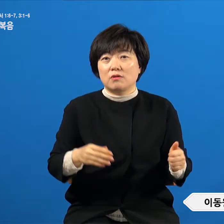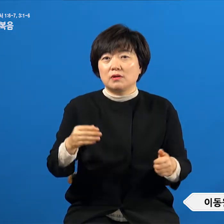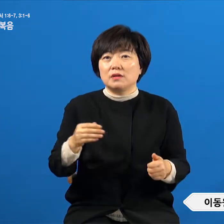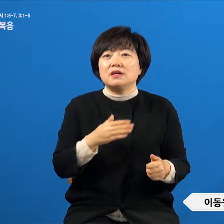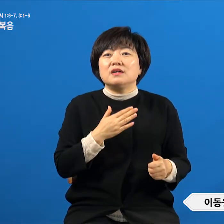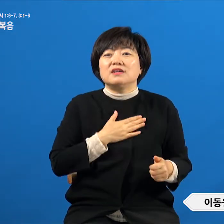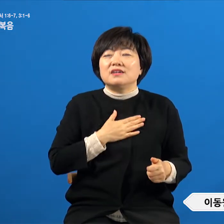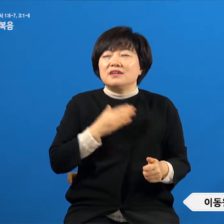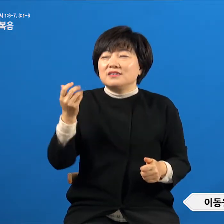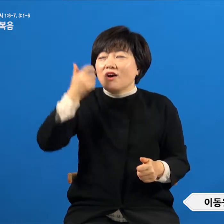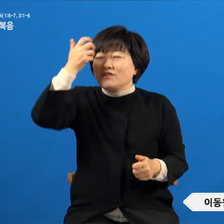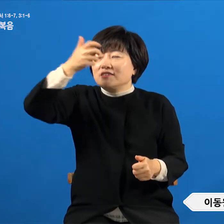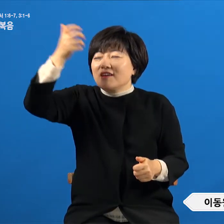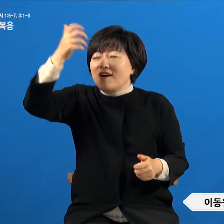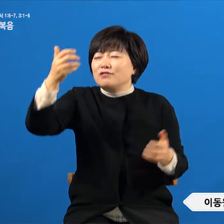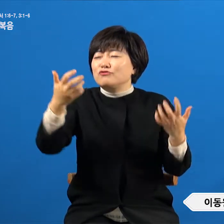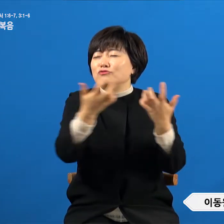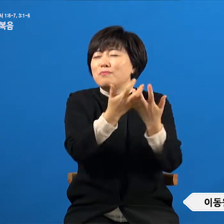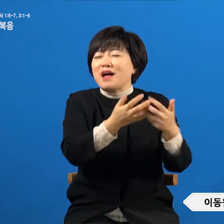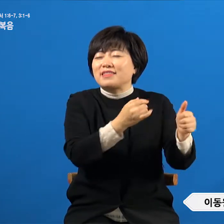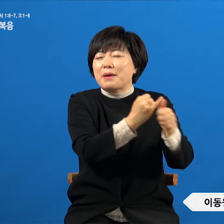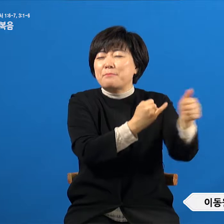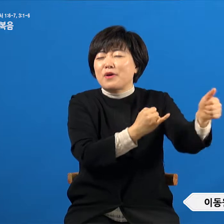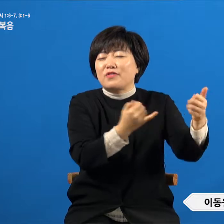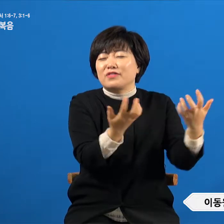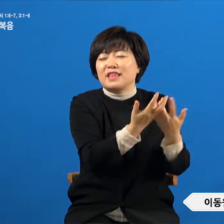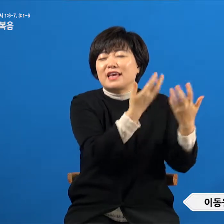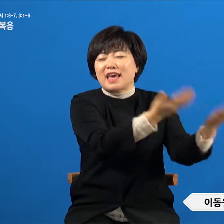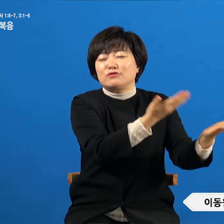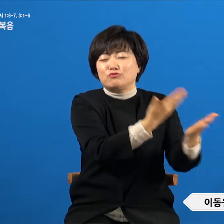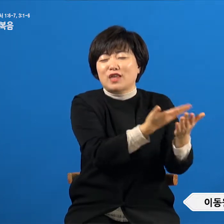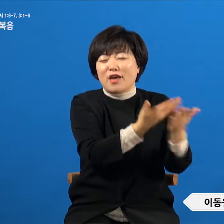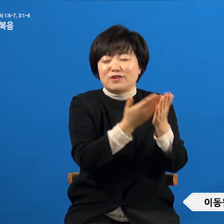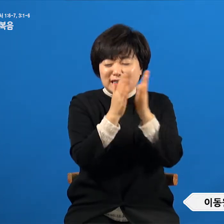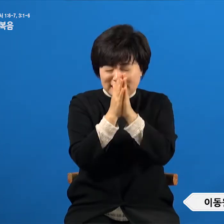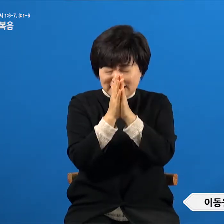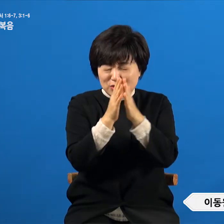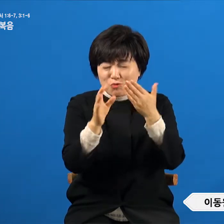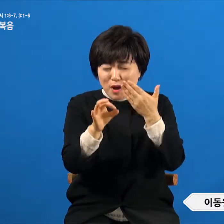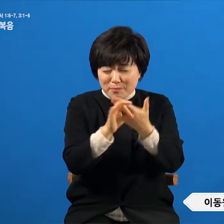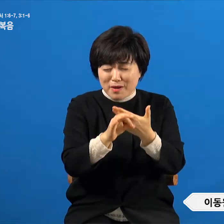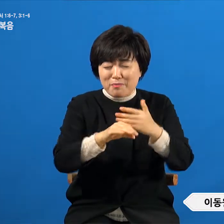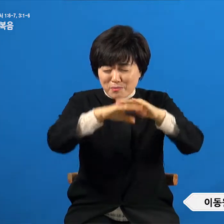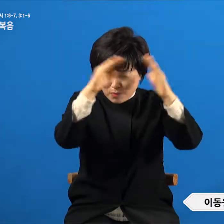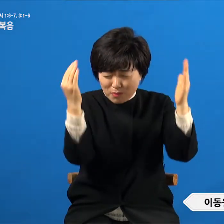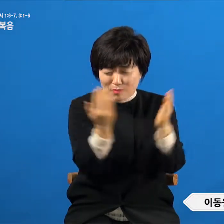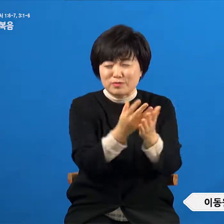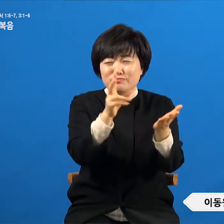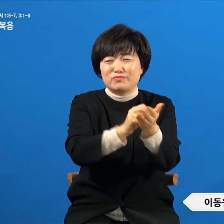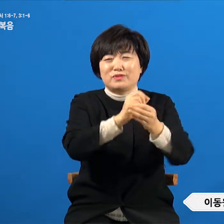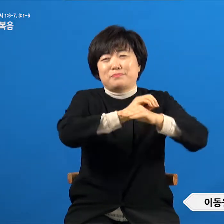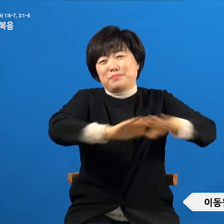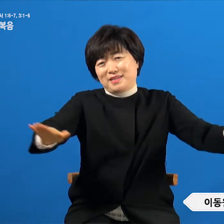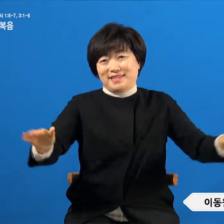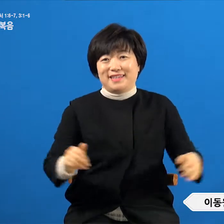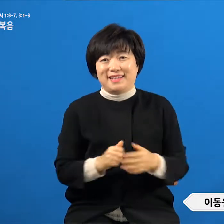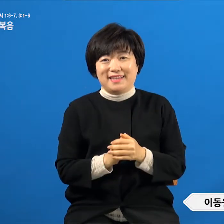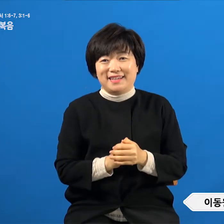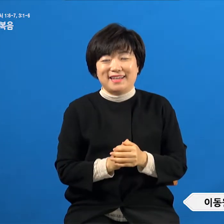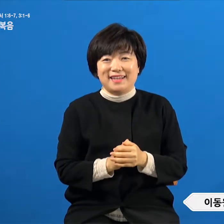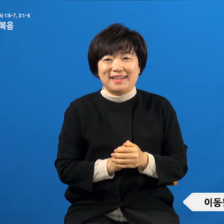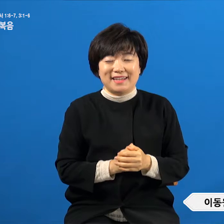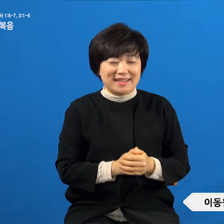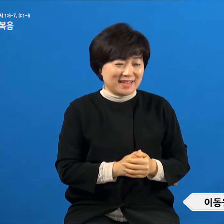충만하면 여러분이 원하는 것이 다 이루어져요. 네, 비결은 그것입니다. 그러니까 옆에 있는 사람 보고 우리 성령 충만합시다